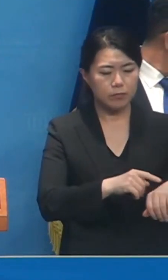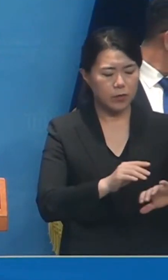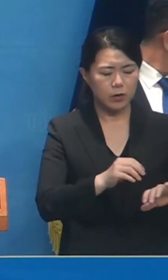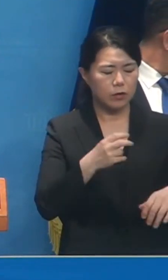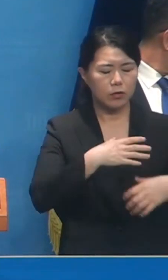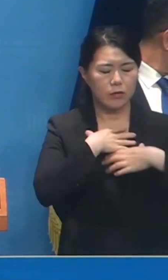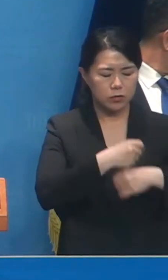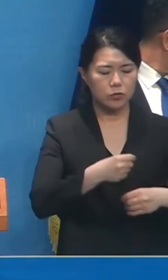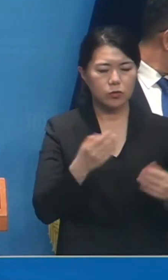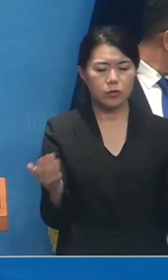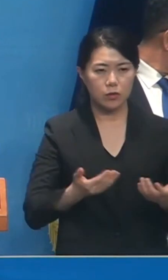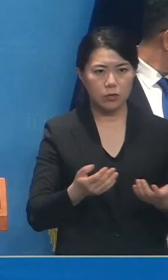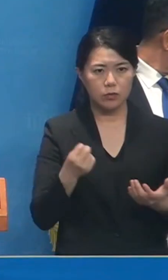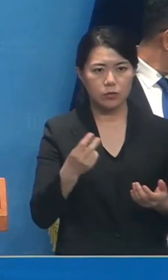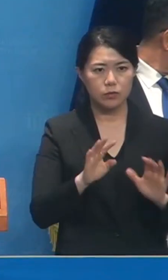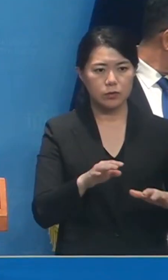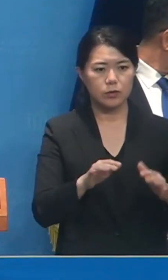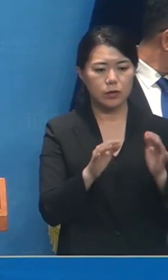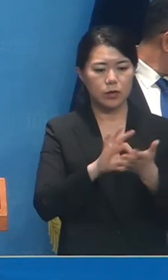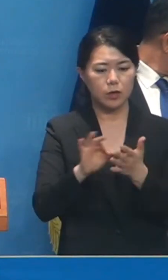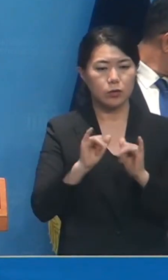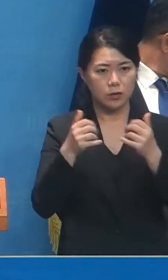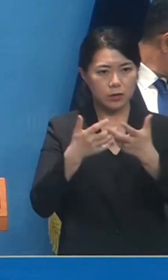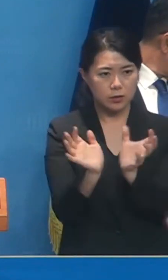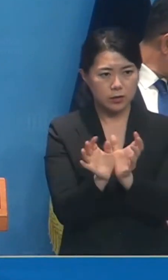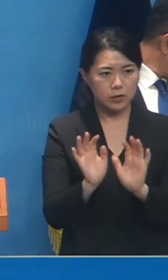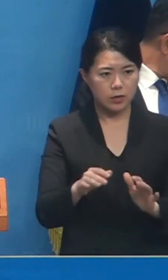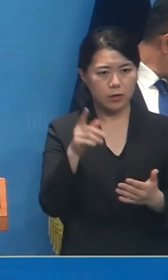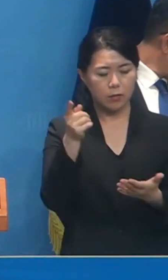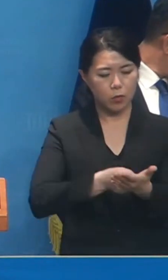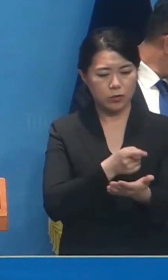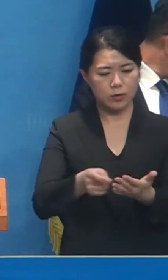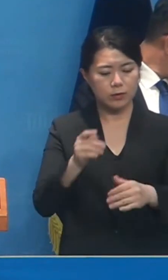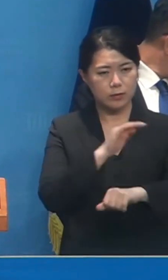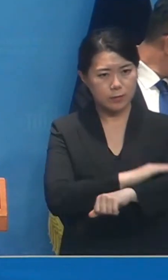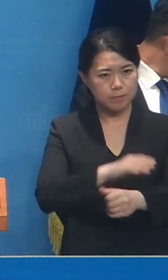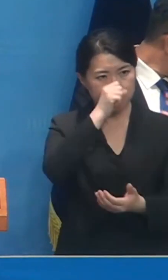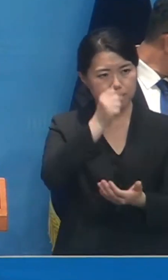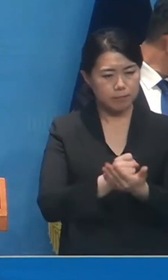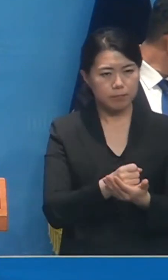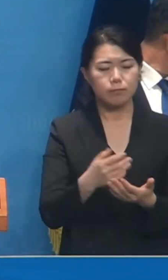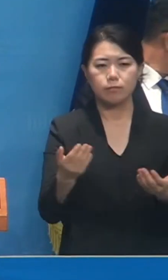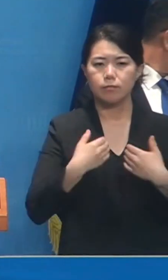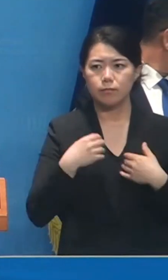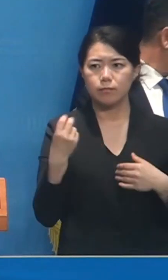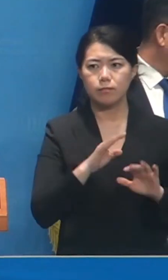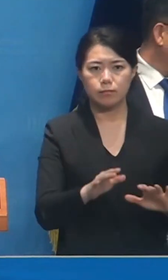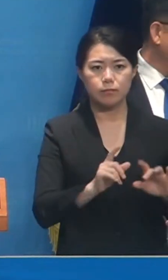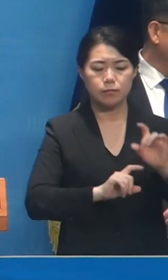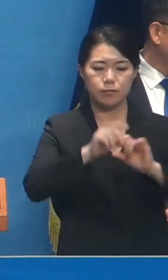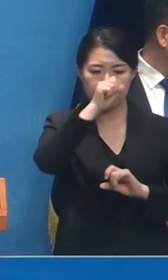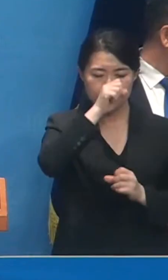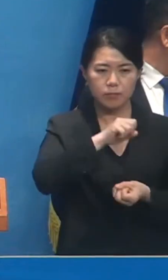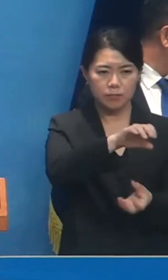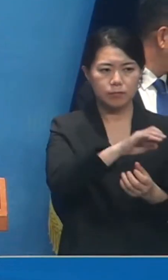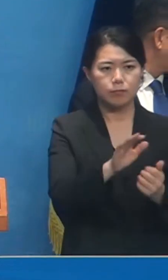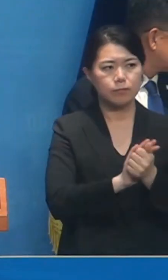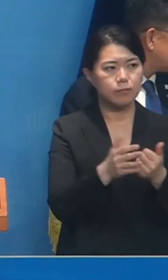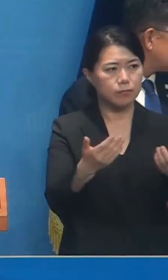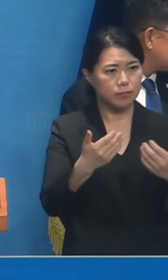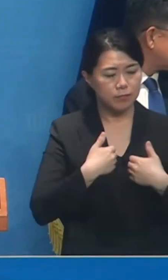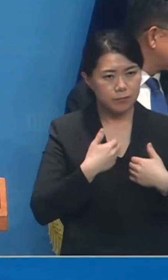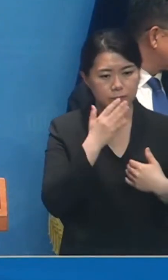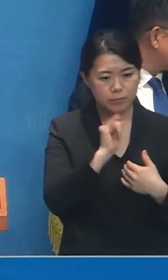안정적으로 일하고 사용자 단체는 정당한 보상을 받으며 국민들은 더 나은 택배 서비스를